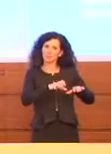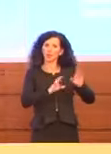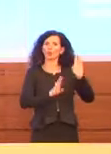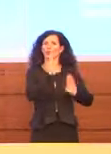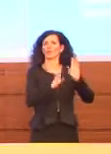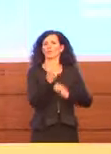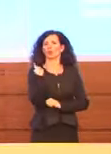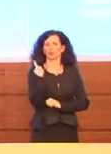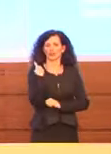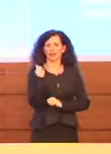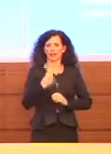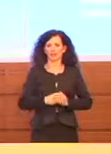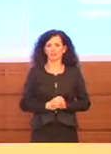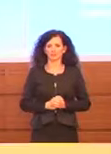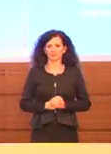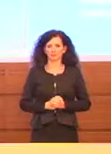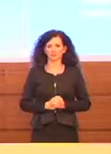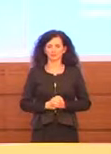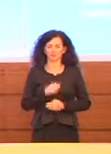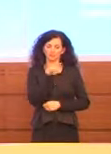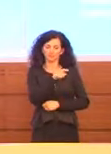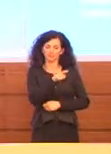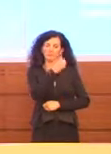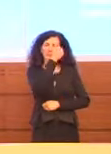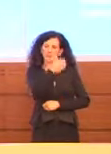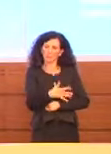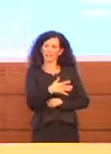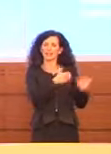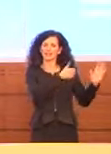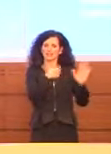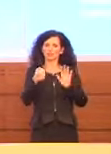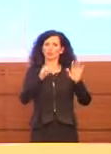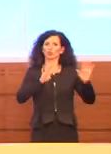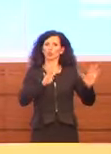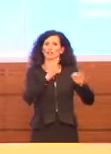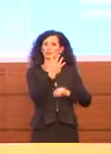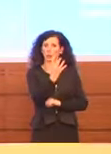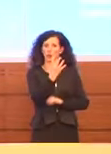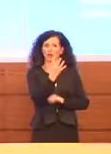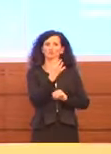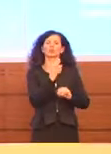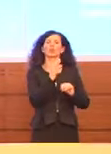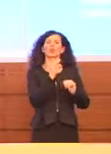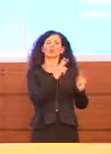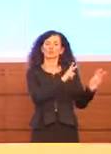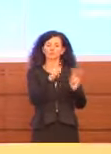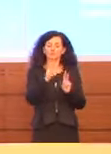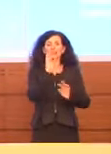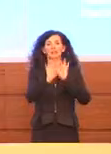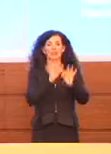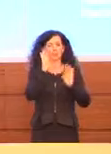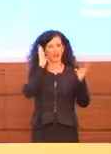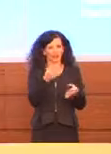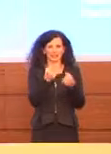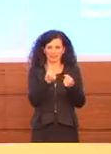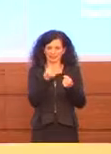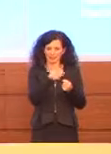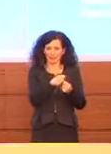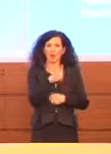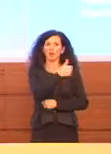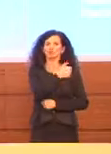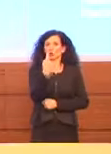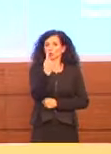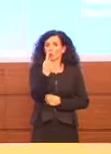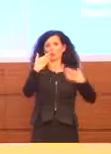ieri di questi 1694 sono in terapia intensiva 101 in